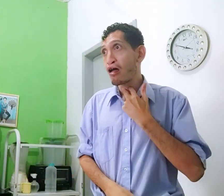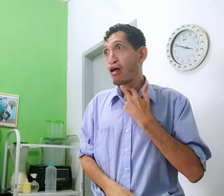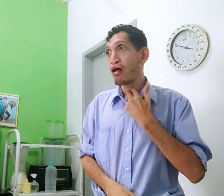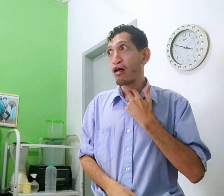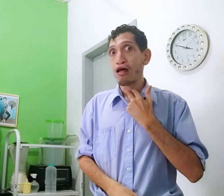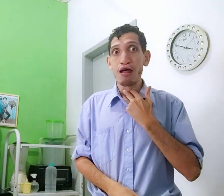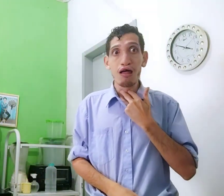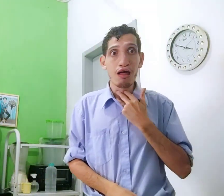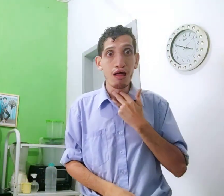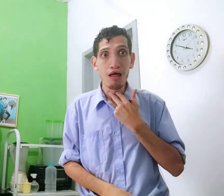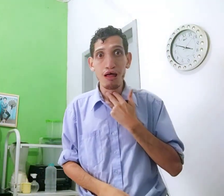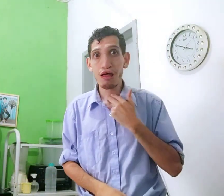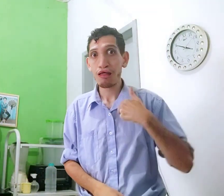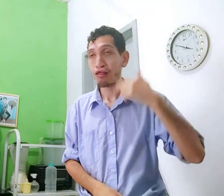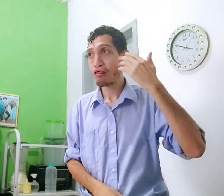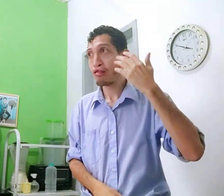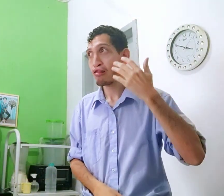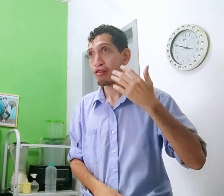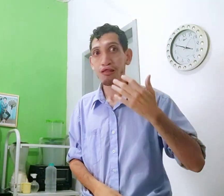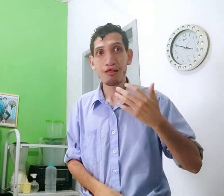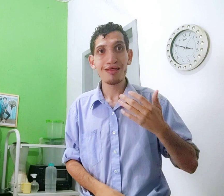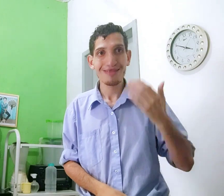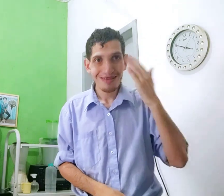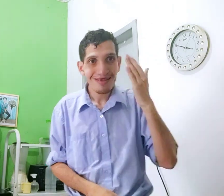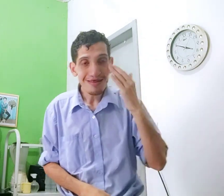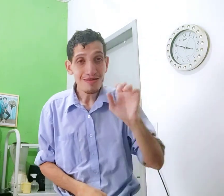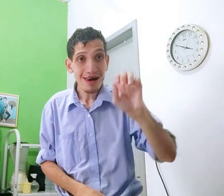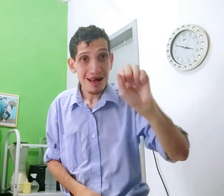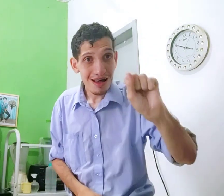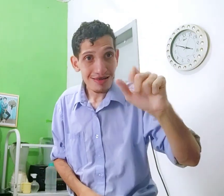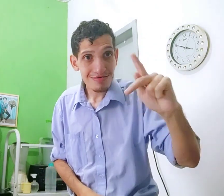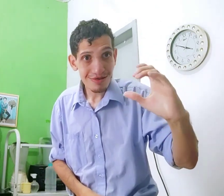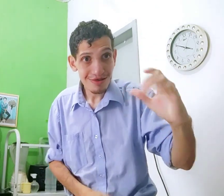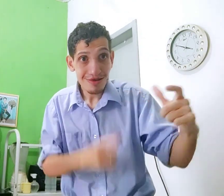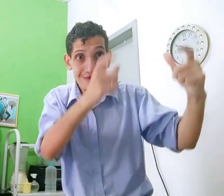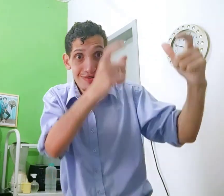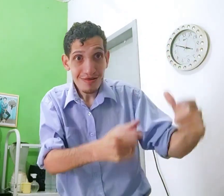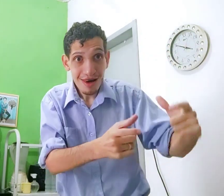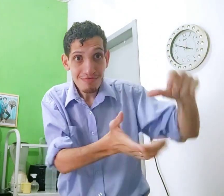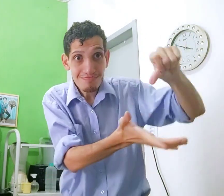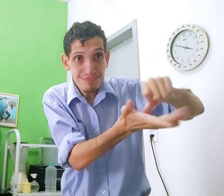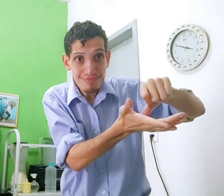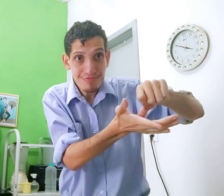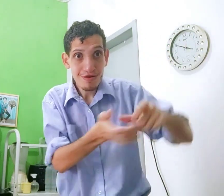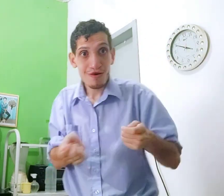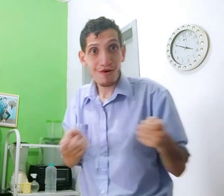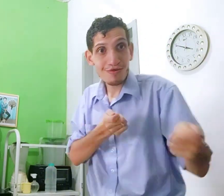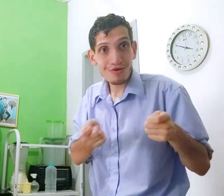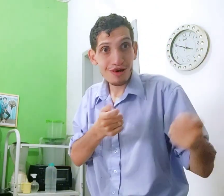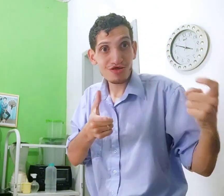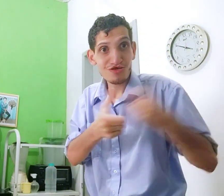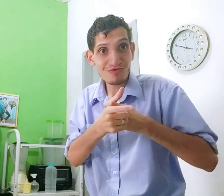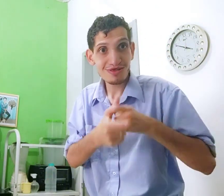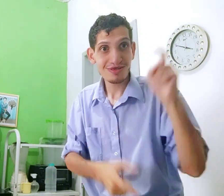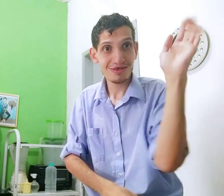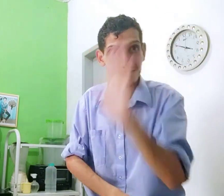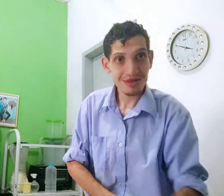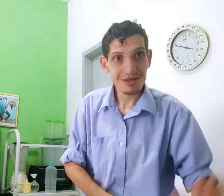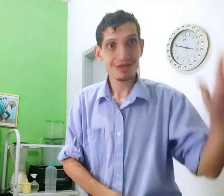Aí a mulher é pobreza. Ah, entendi. Então o SPC é um lugar, um órgão que controla a